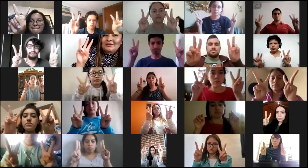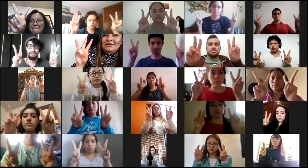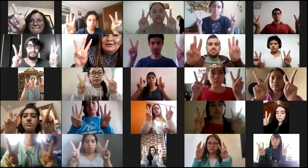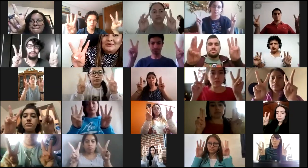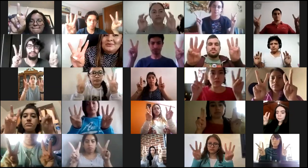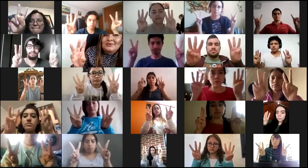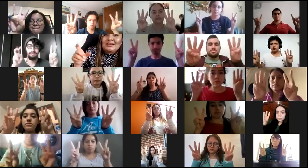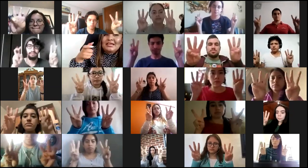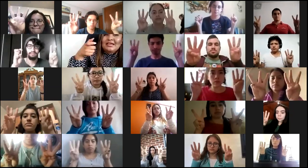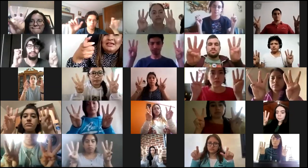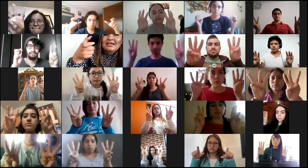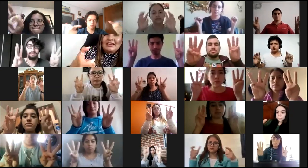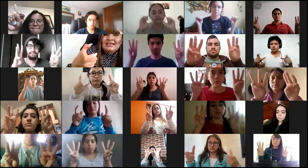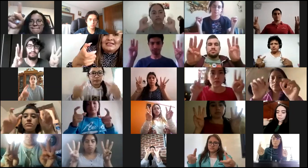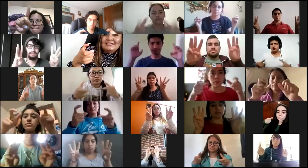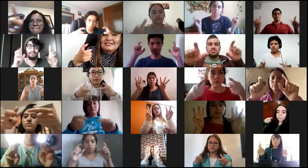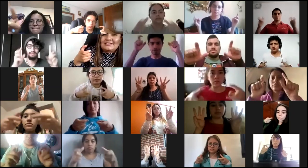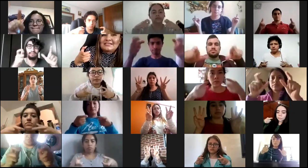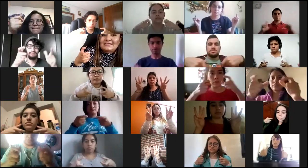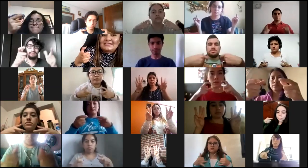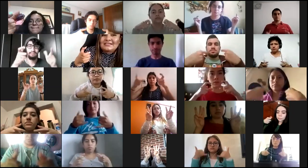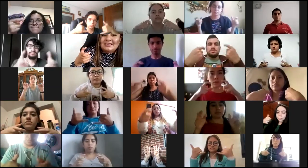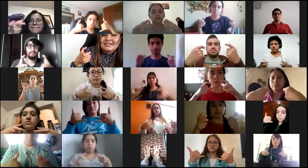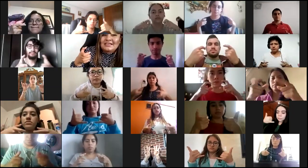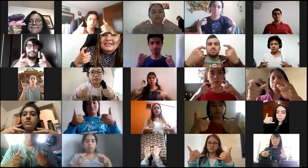W, X, Y,